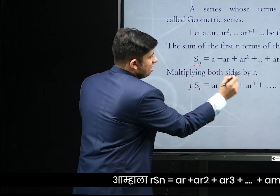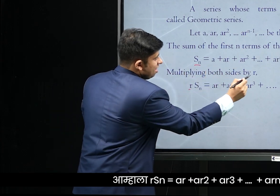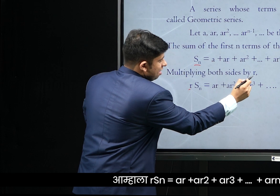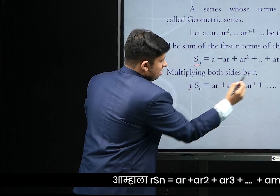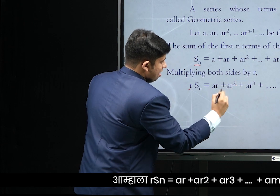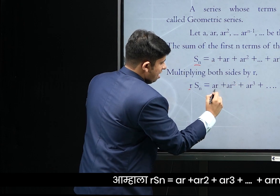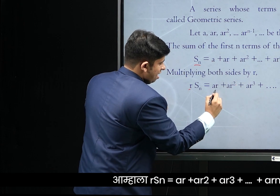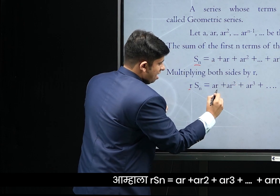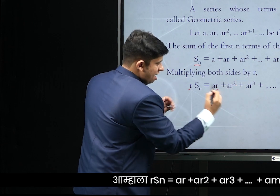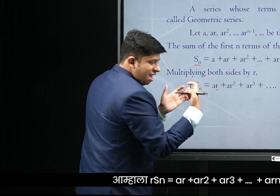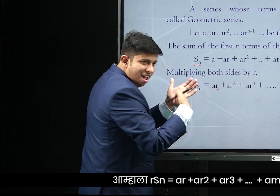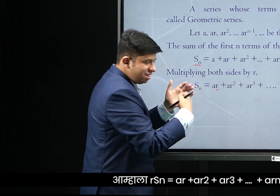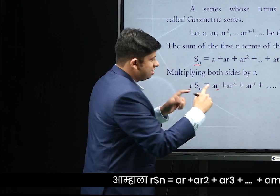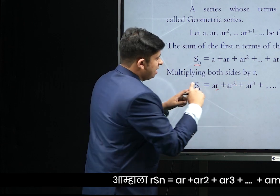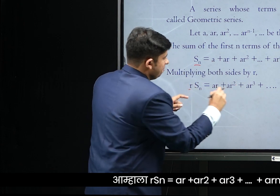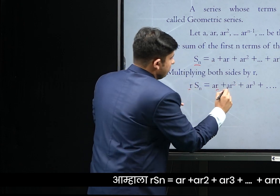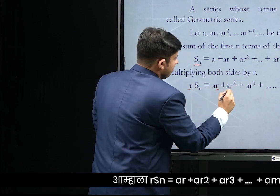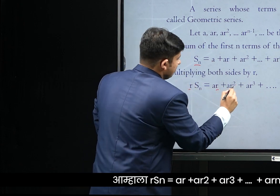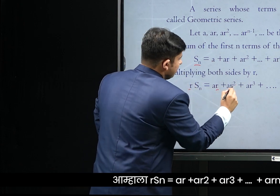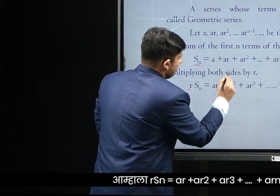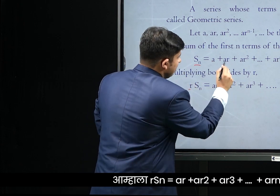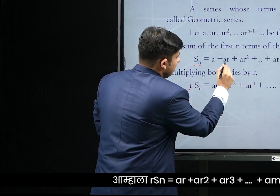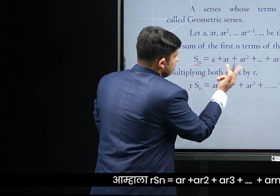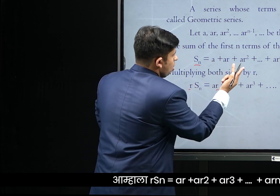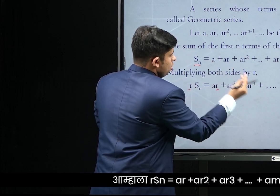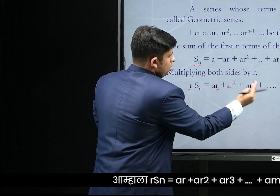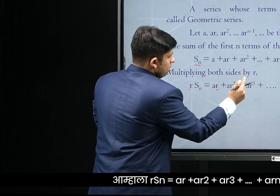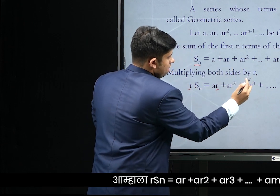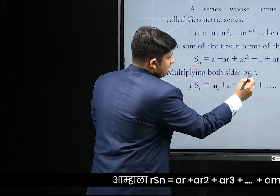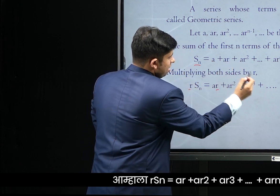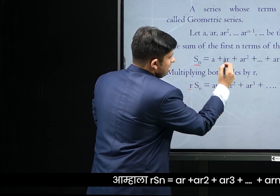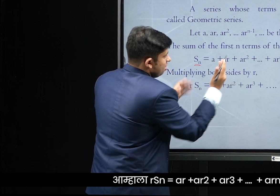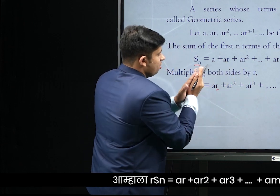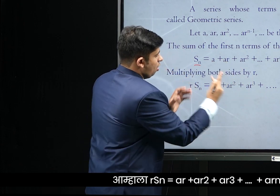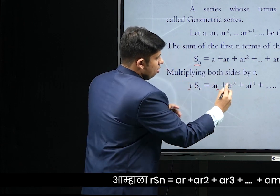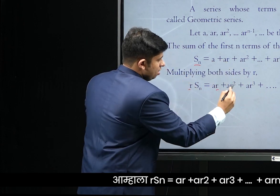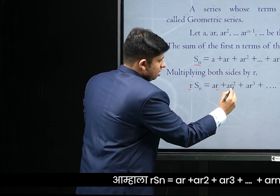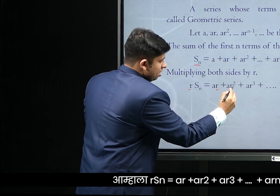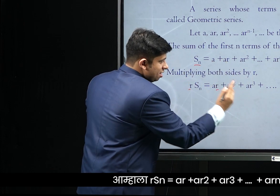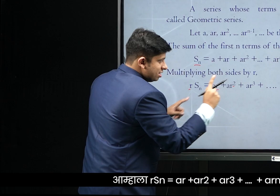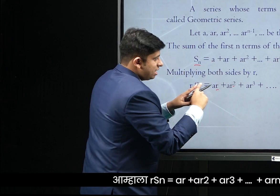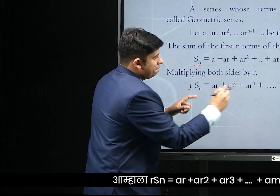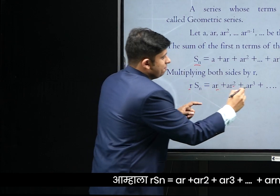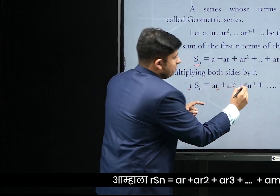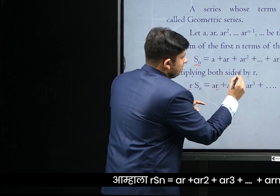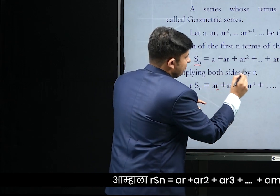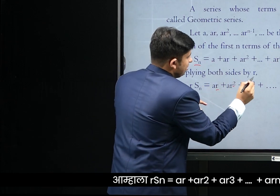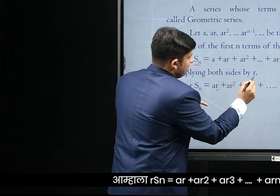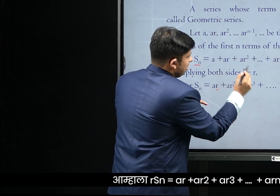3 plus so on plus AR to the power of n-1 plus AR to the power of n हा दुसरा